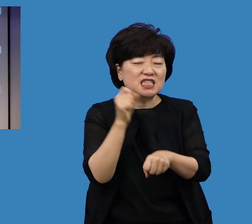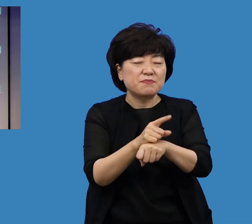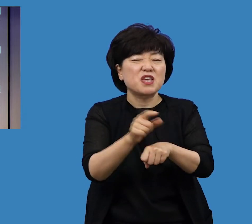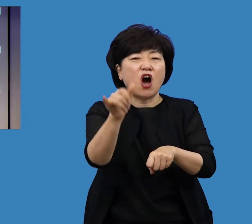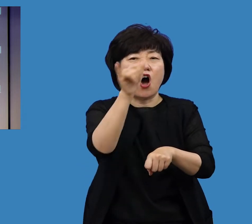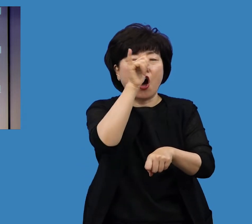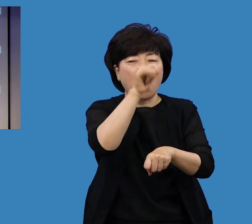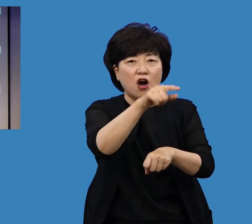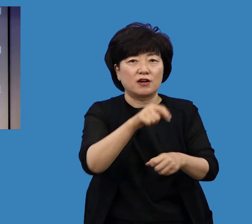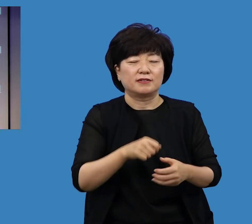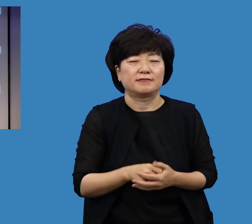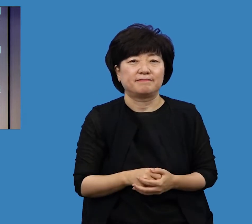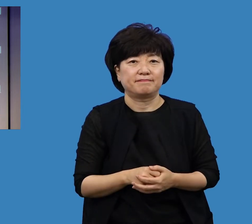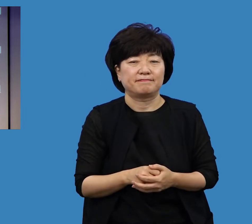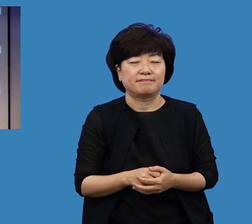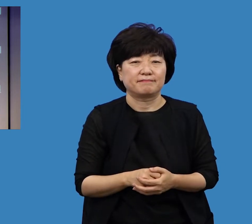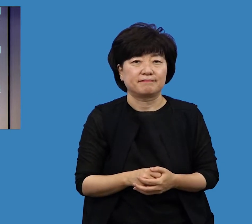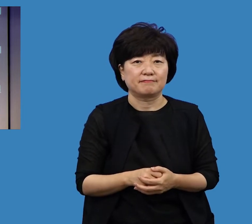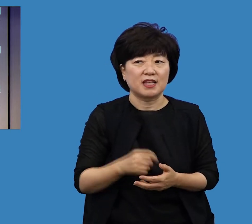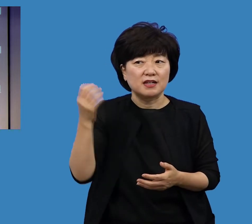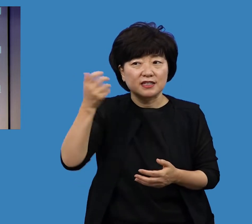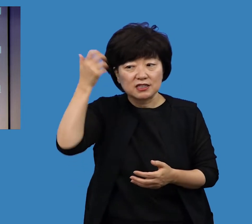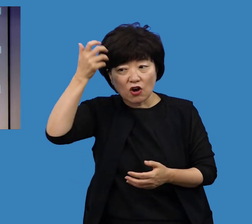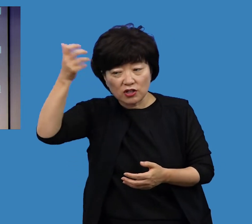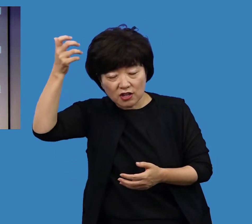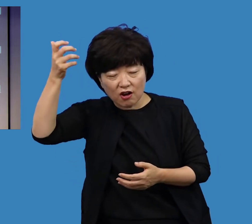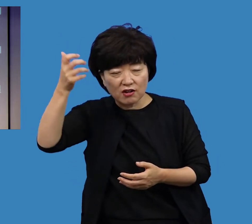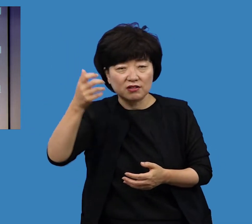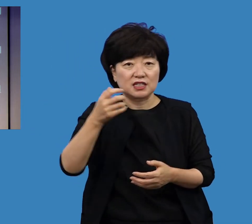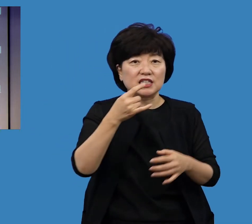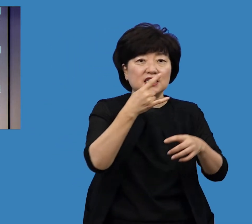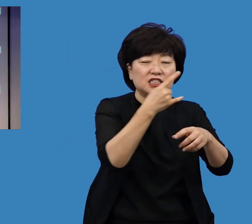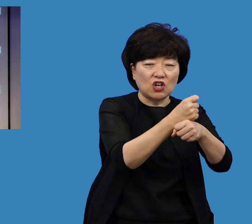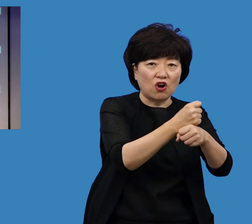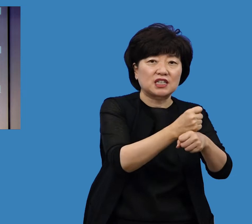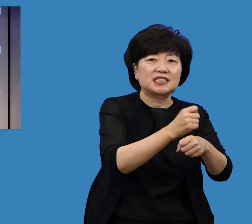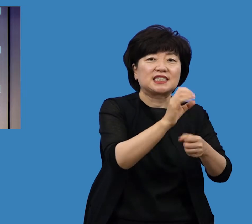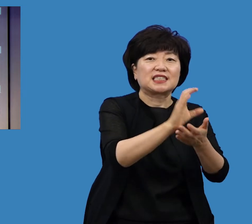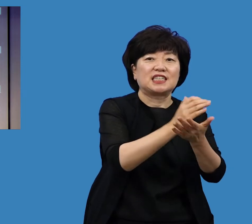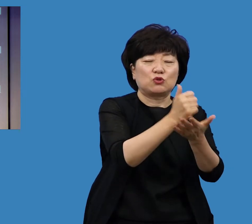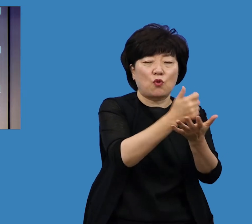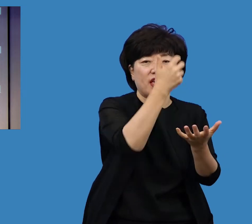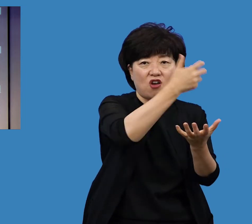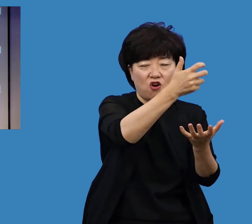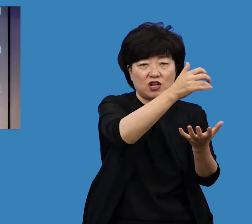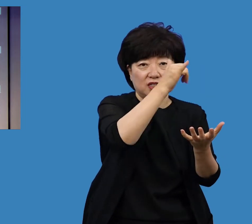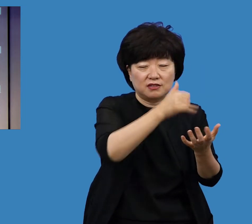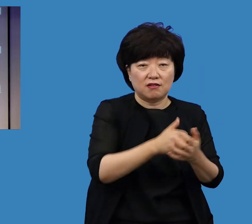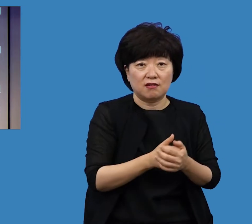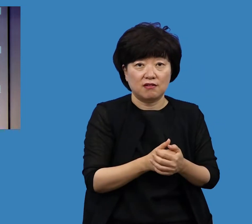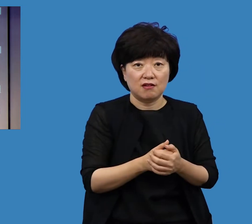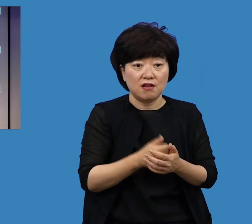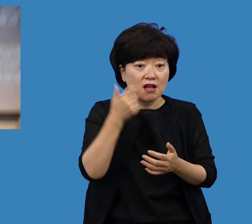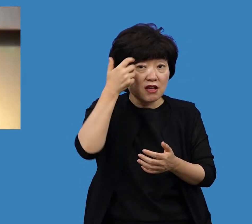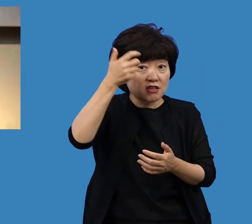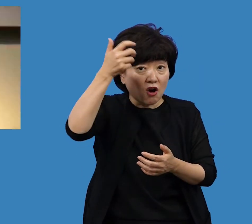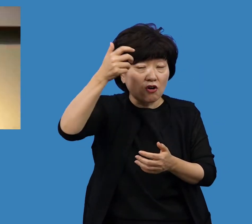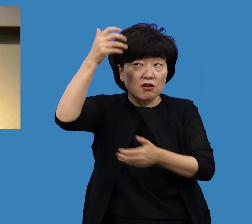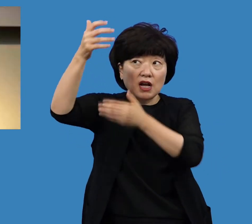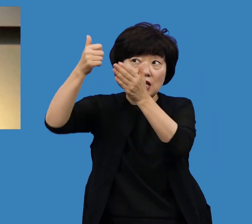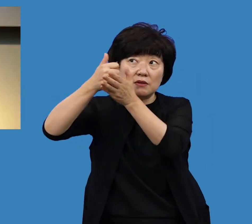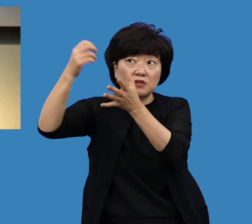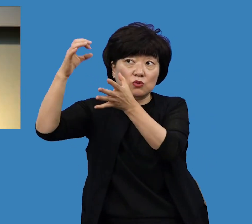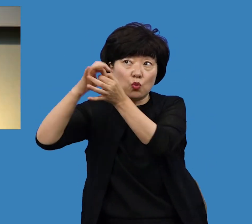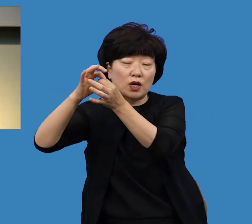자기도 보면 성령 말고도 적그리스도의 영이 있다는 거예요. 그리고 여기 보면 중요한 말이 나오는데 영마다 하나님께 속한 것이